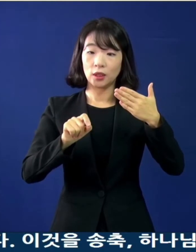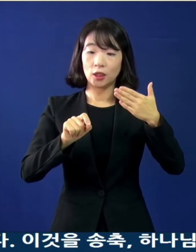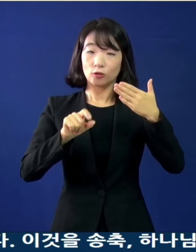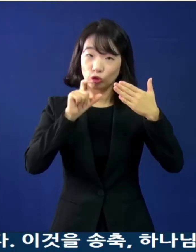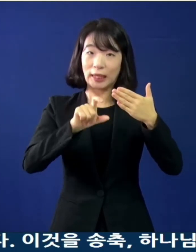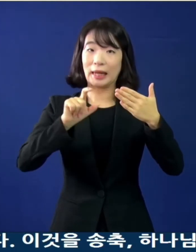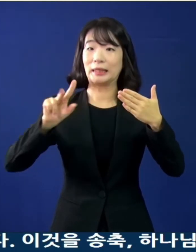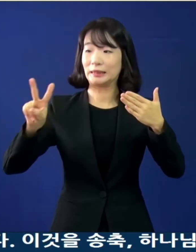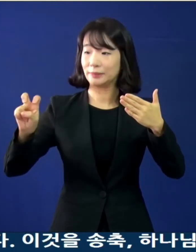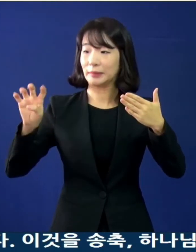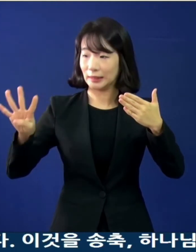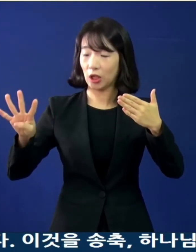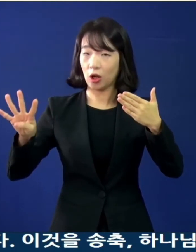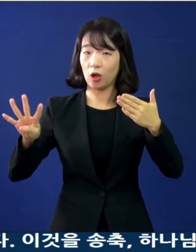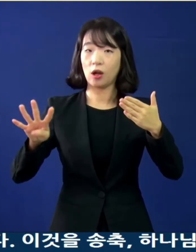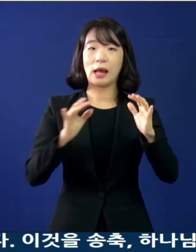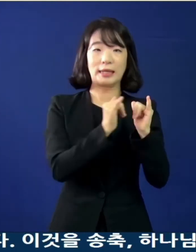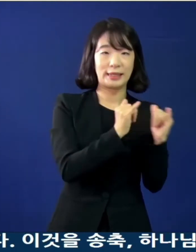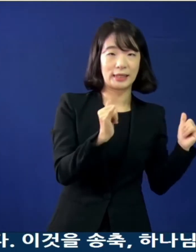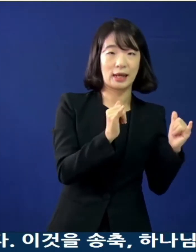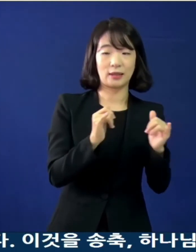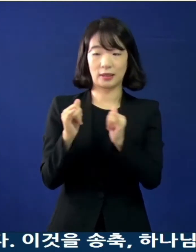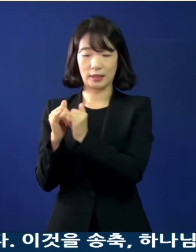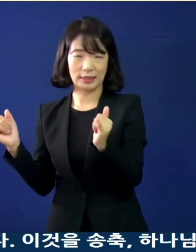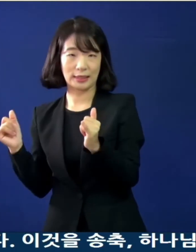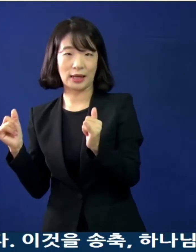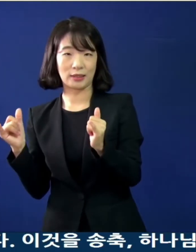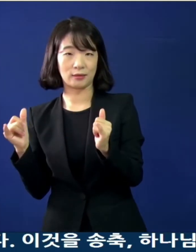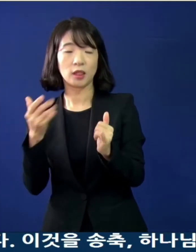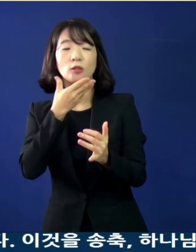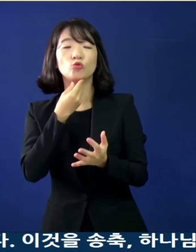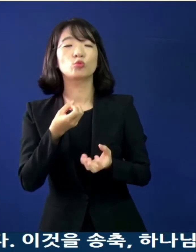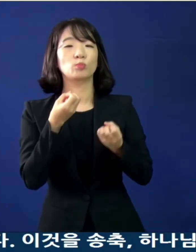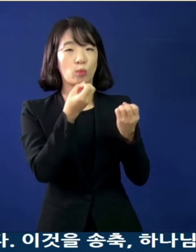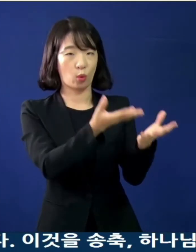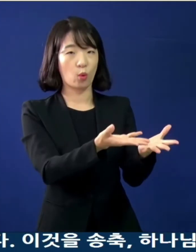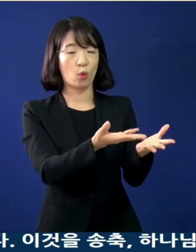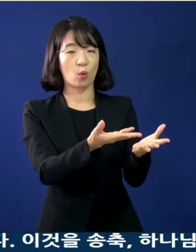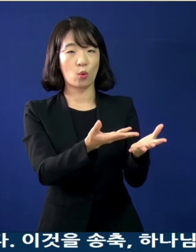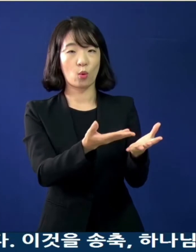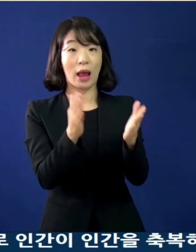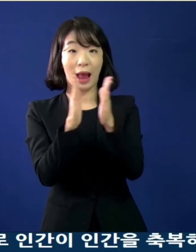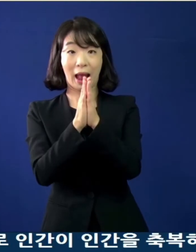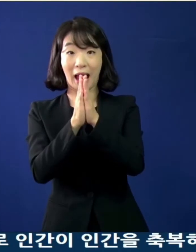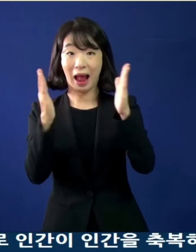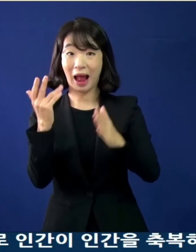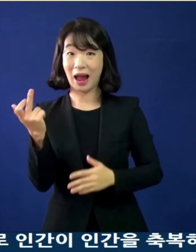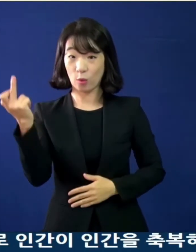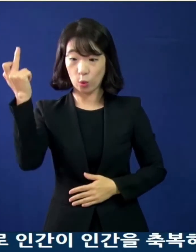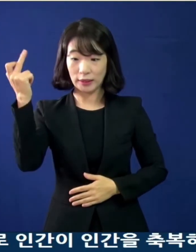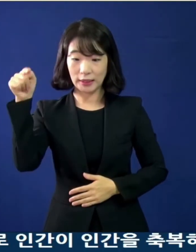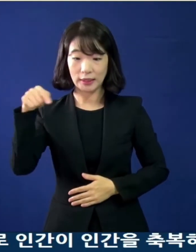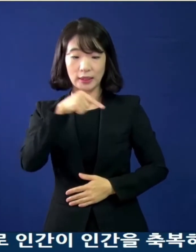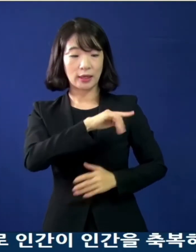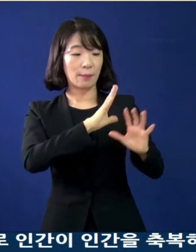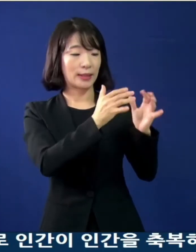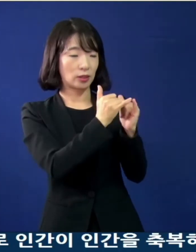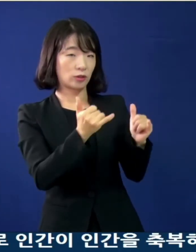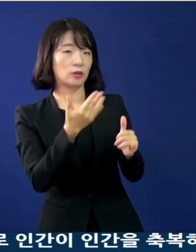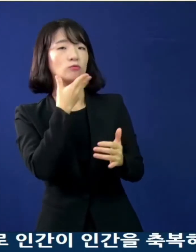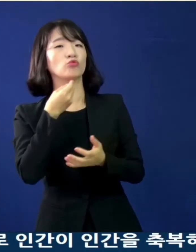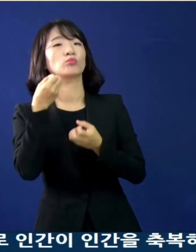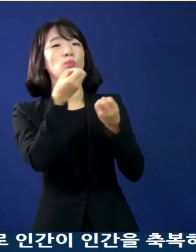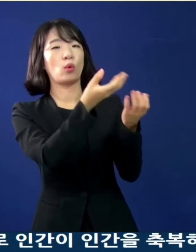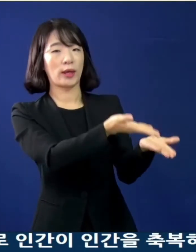그의 백성들을 축복하는 거, 아마 처음 축복하는 거죠. 인간이 자기 백성을 향하여 축복을 딱 전하는 거, 이것은 예식의 일부였던